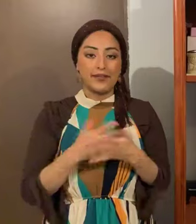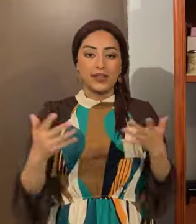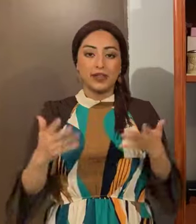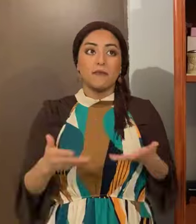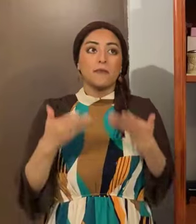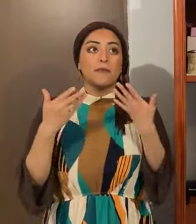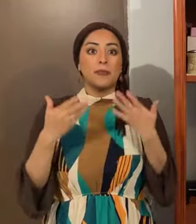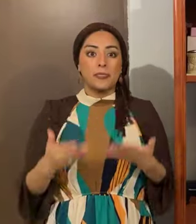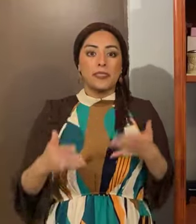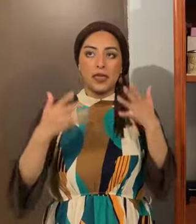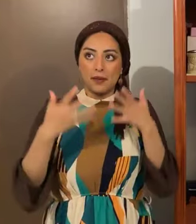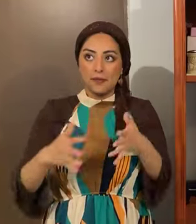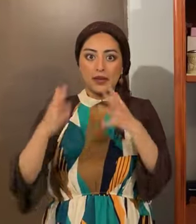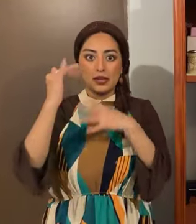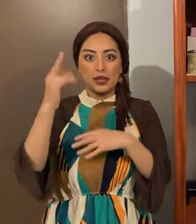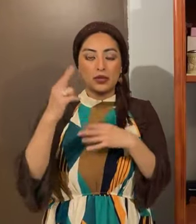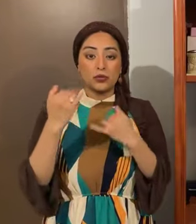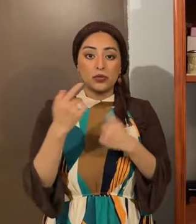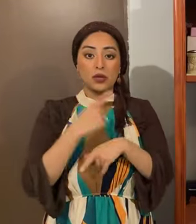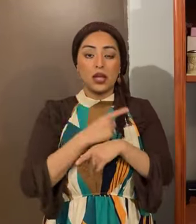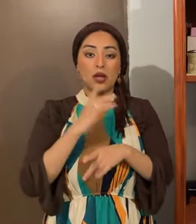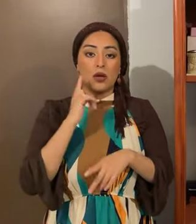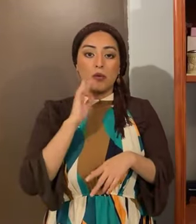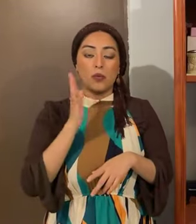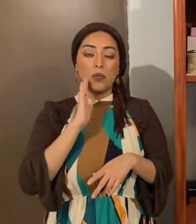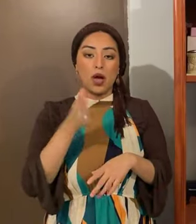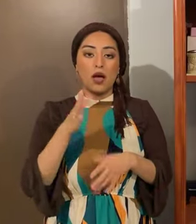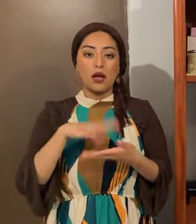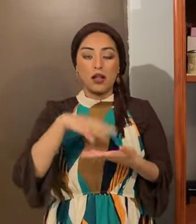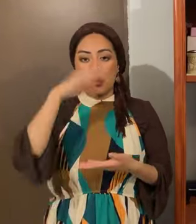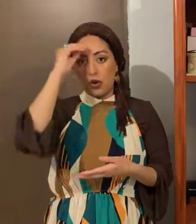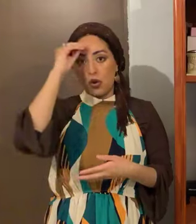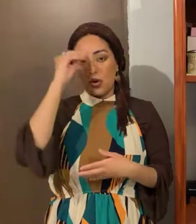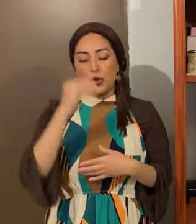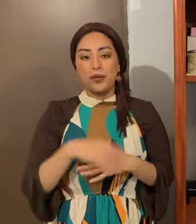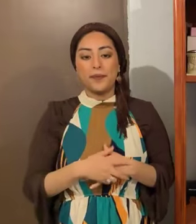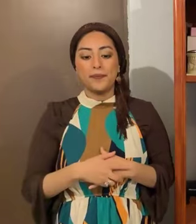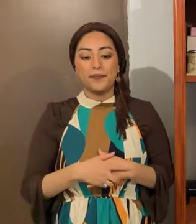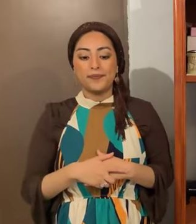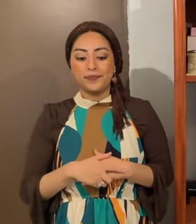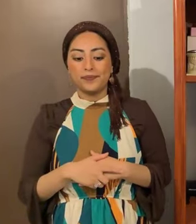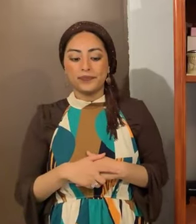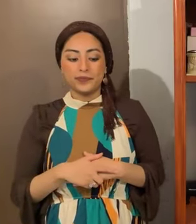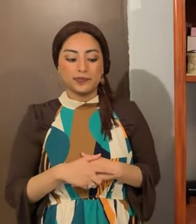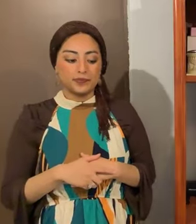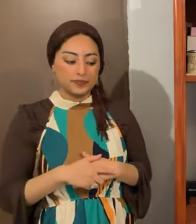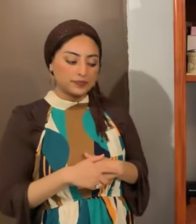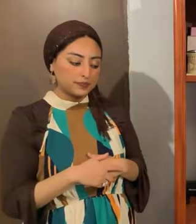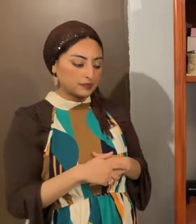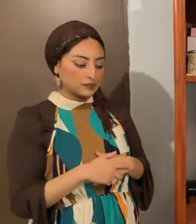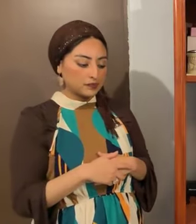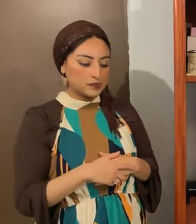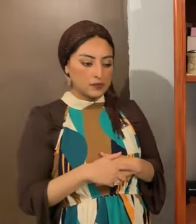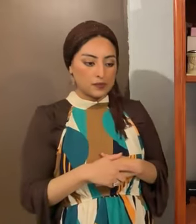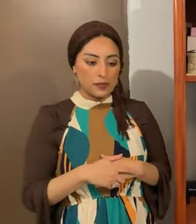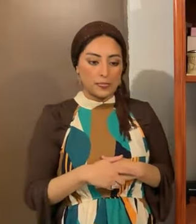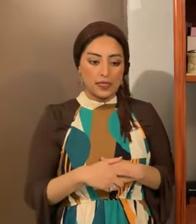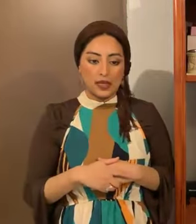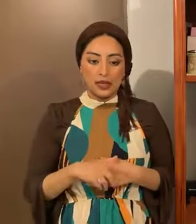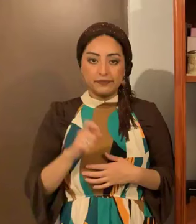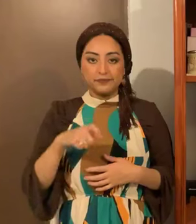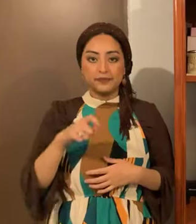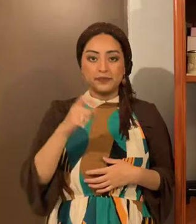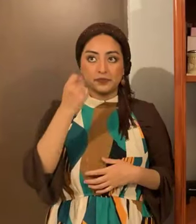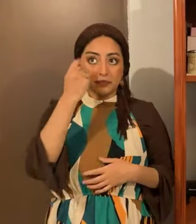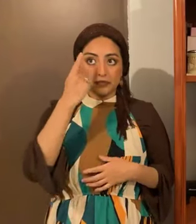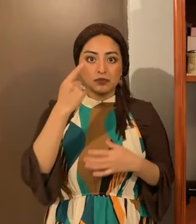respira, exalte a Yahweh. Y es lo que hoy vamos a hacer, amados Ajin y Hayot. Y nosotros debemos de reconocer que tenemos una